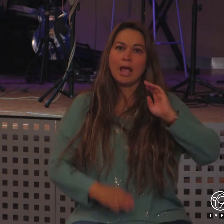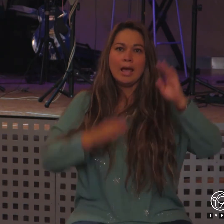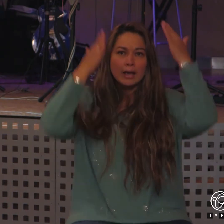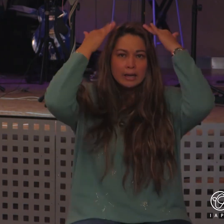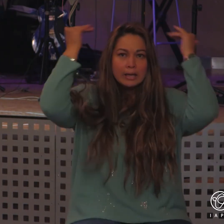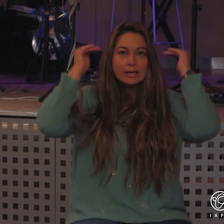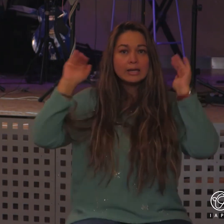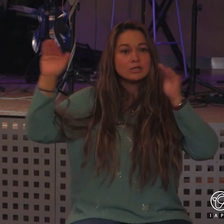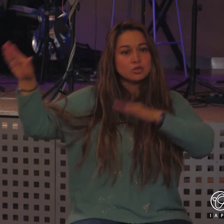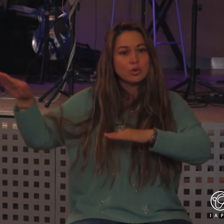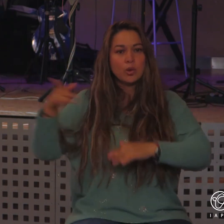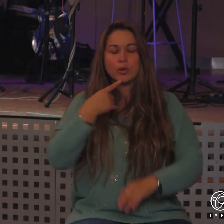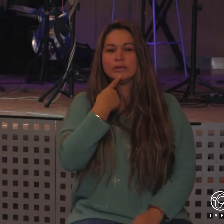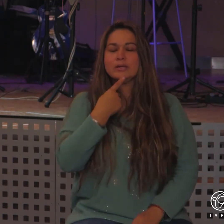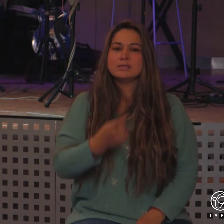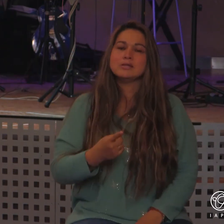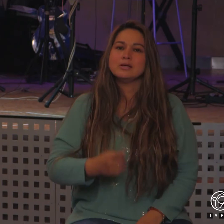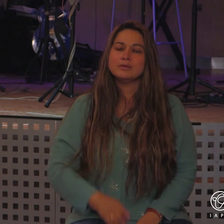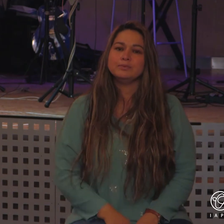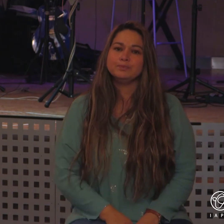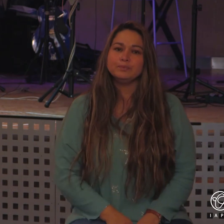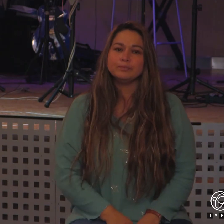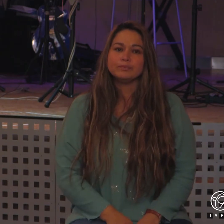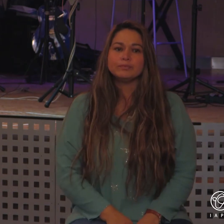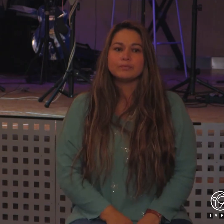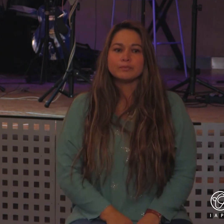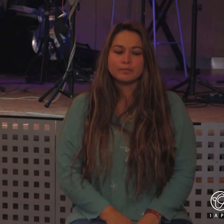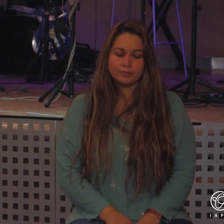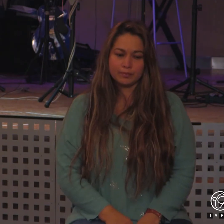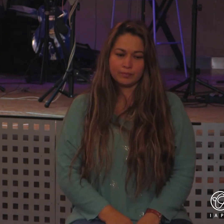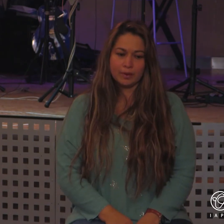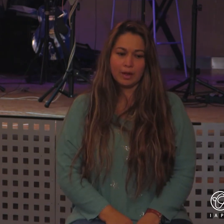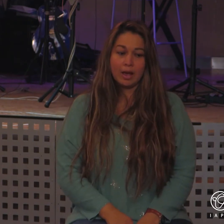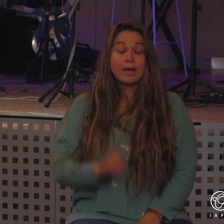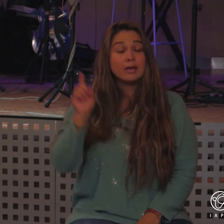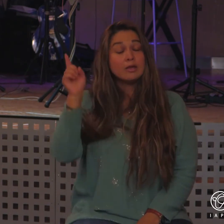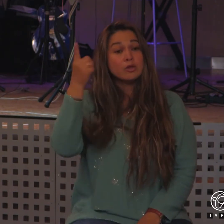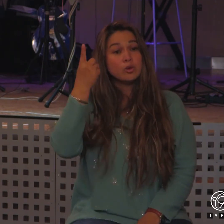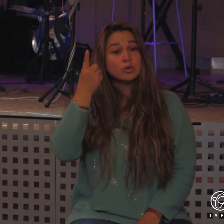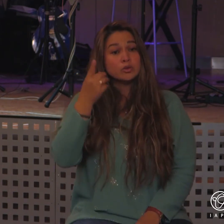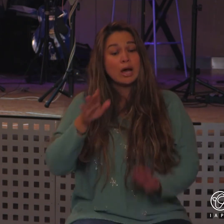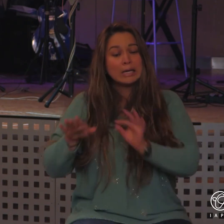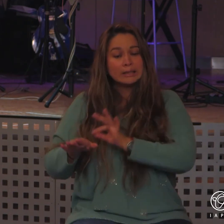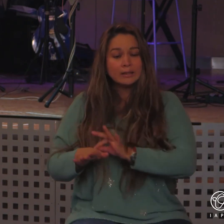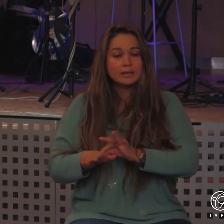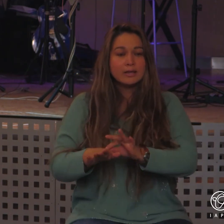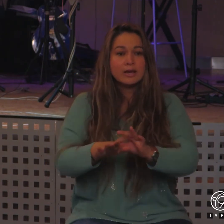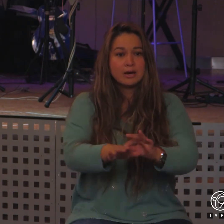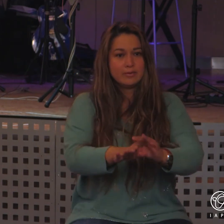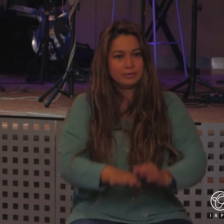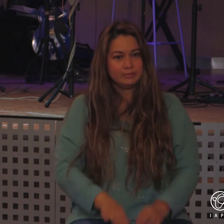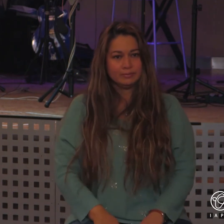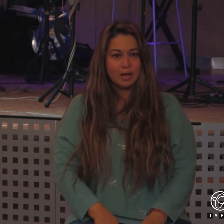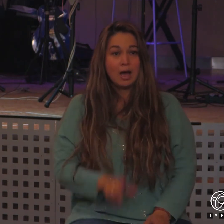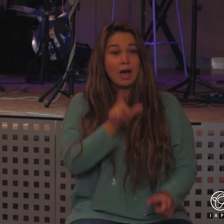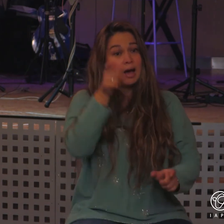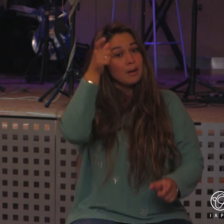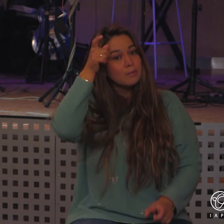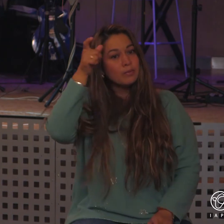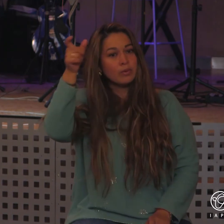Éxodo, hablándoles cómo os he llevado, os he transportado. Próximo día, si Dios me